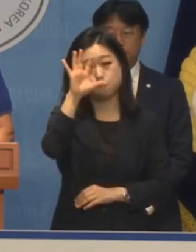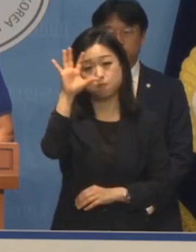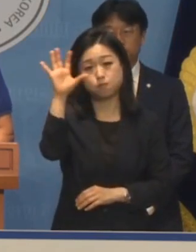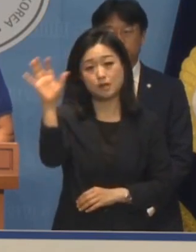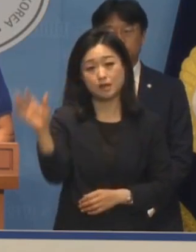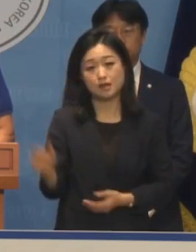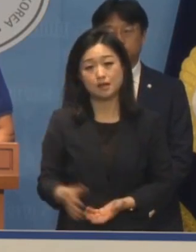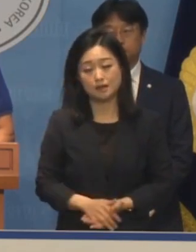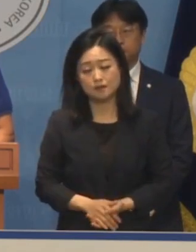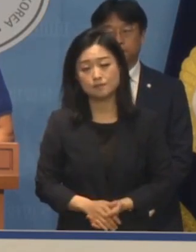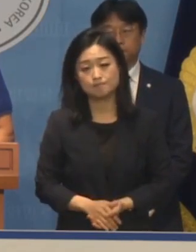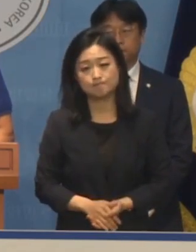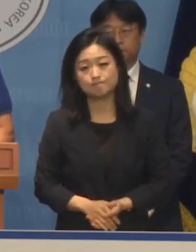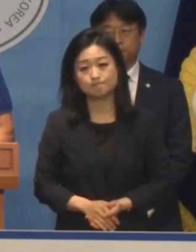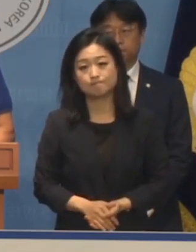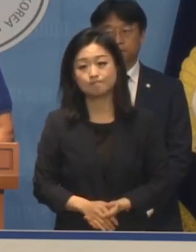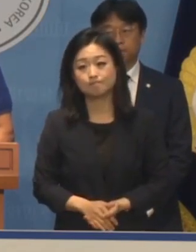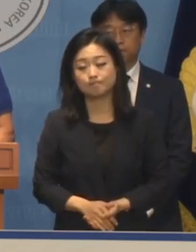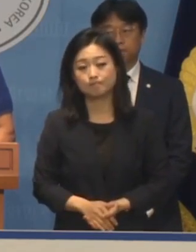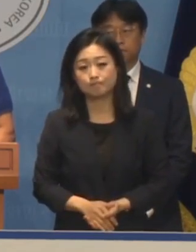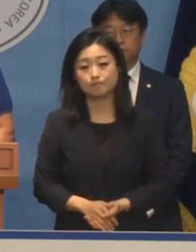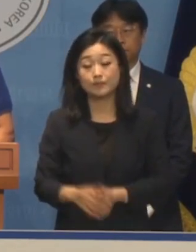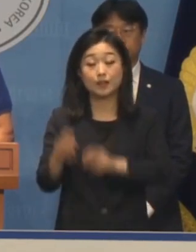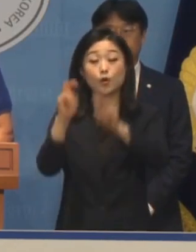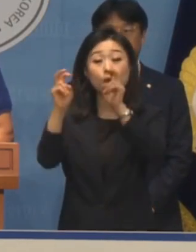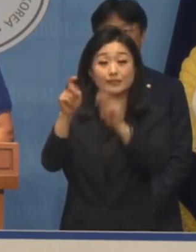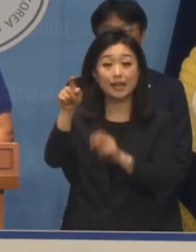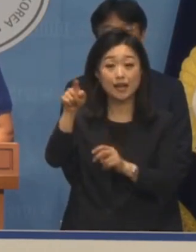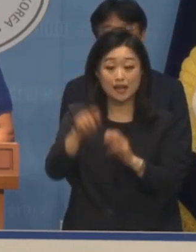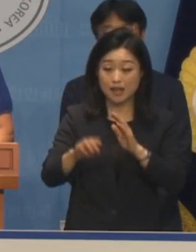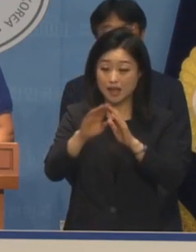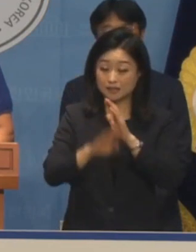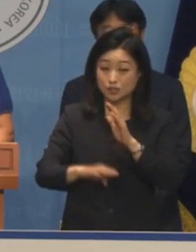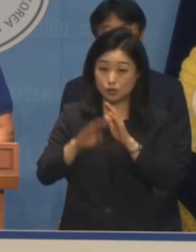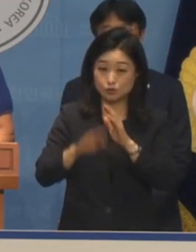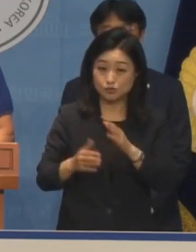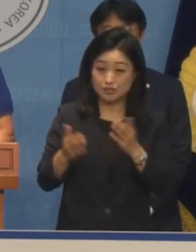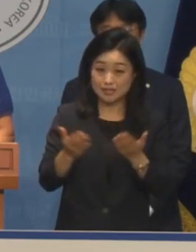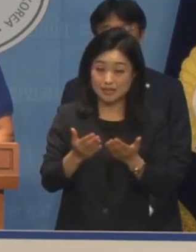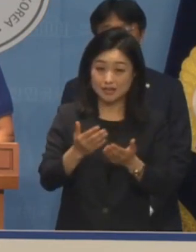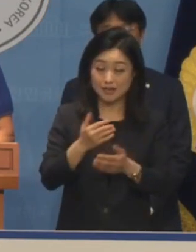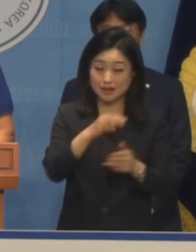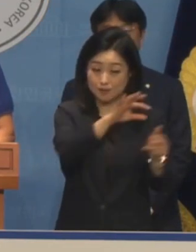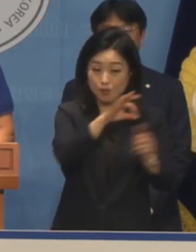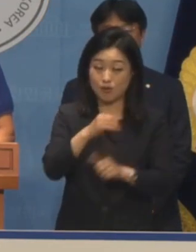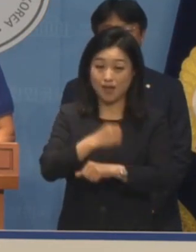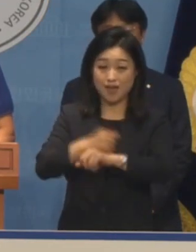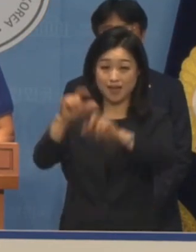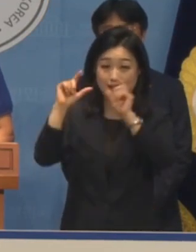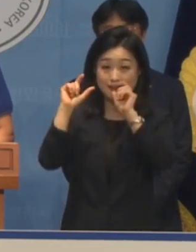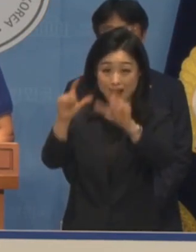물거품이 되었습니다 사측은 정규직 판결이라는 그 순간 당진